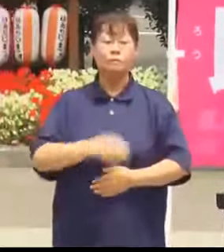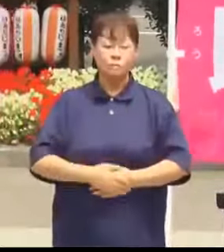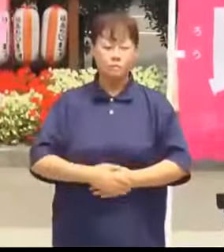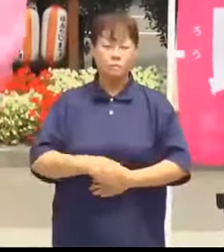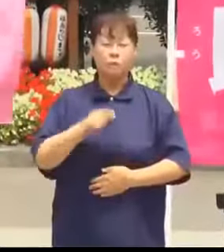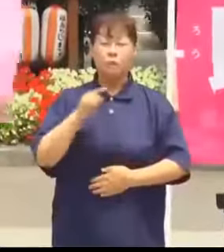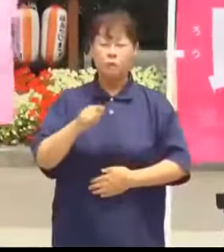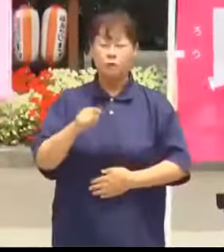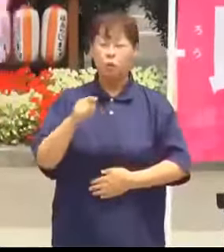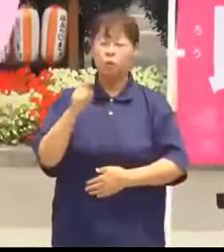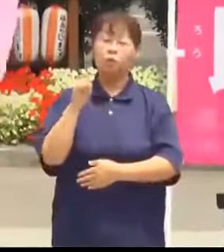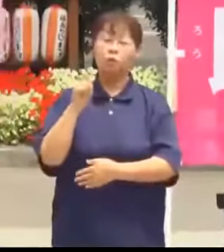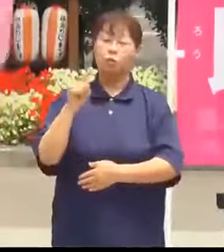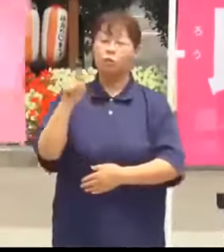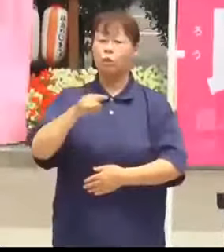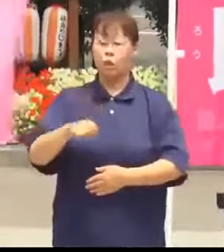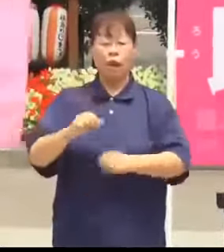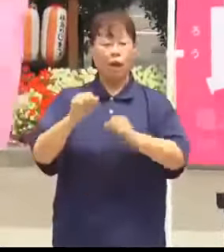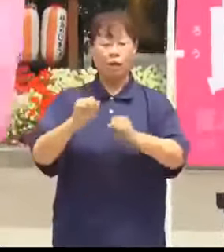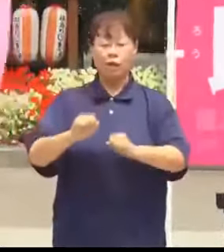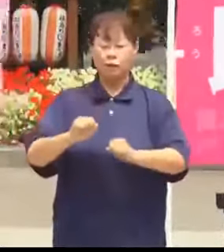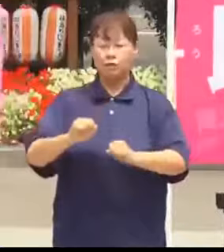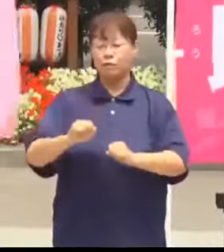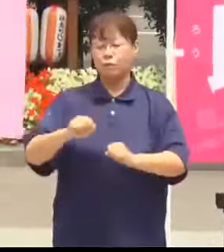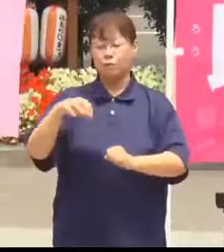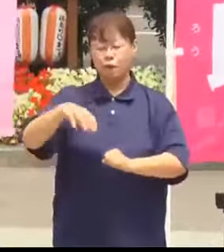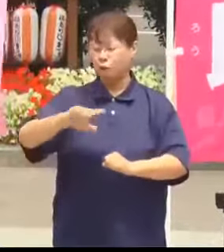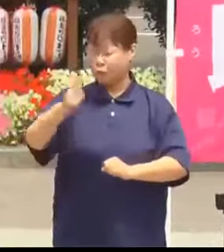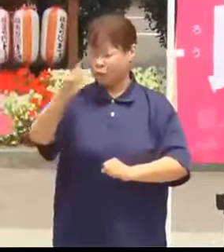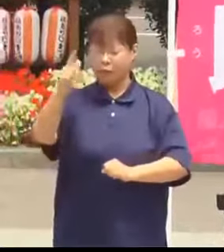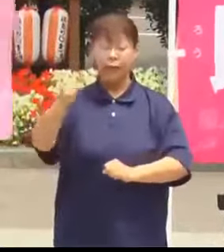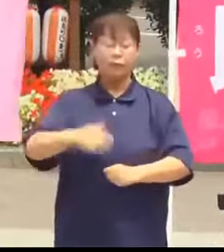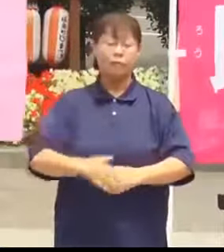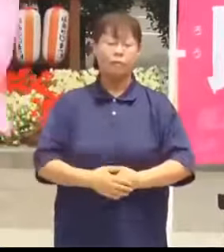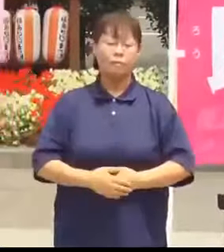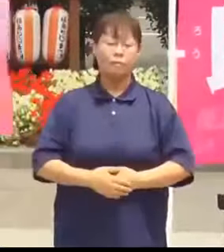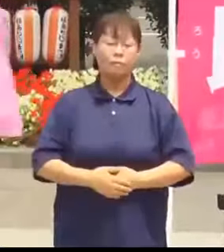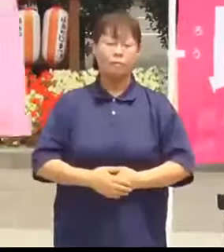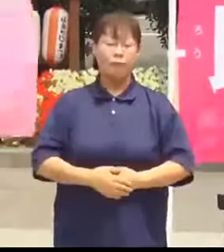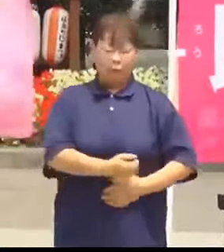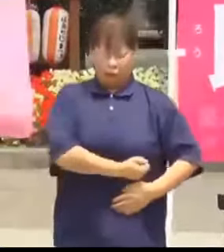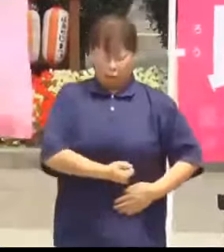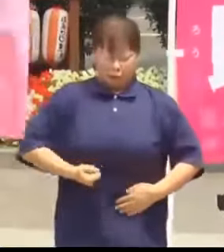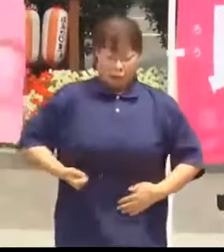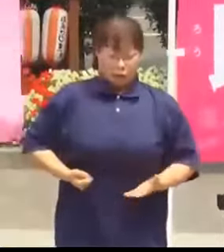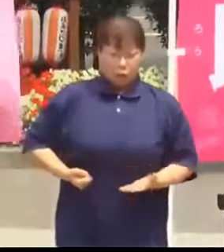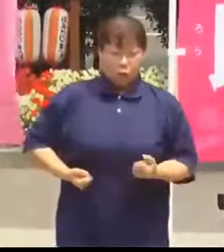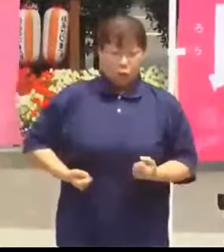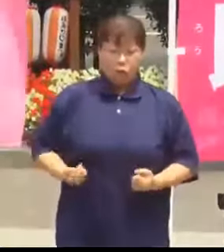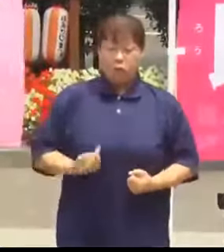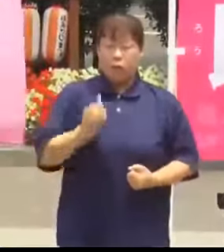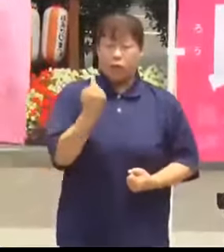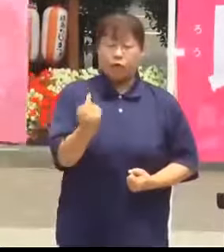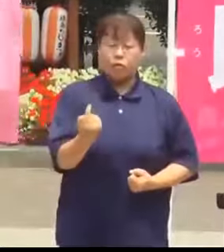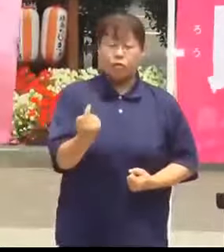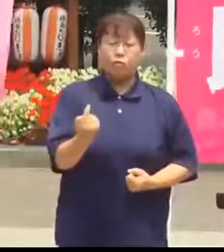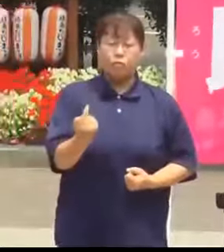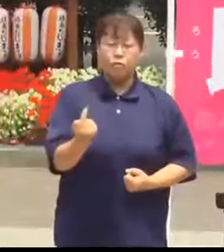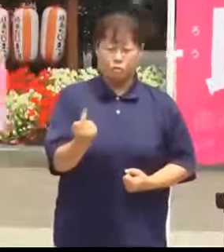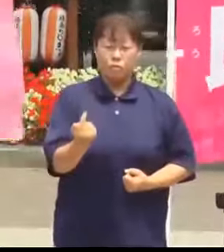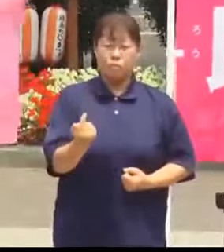そういう人がいていいところじゃないんだってことなんですよ覚悟のない人間が行くところじゃないと私は思って